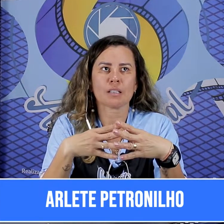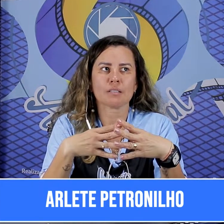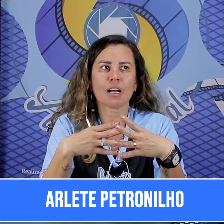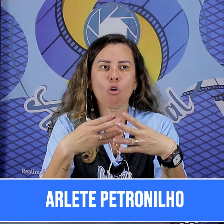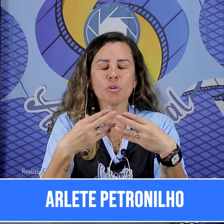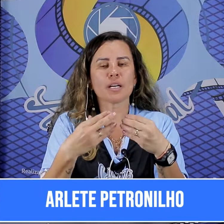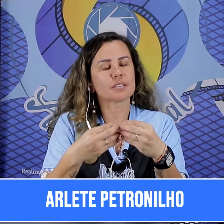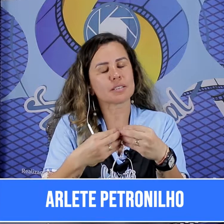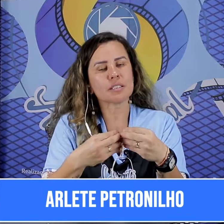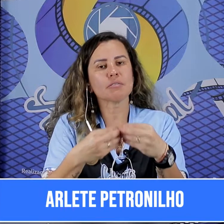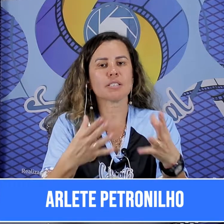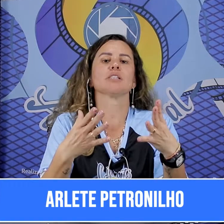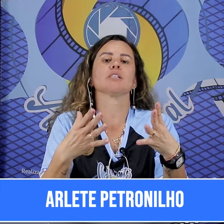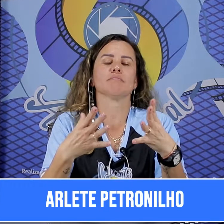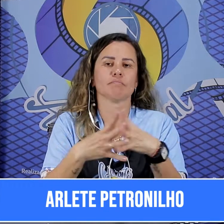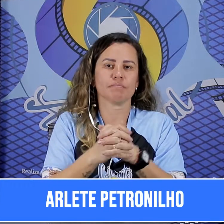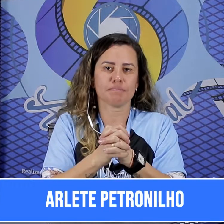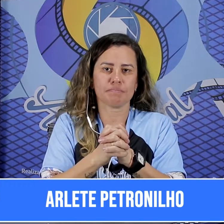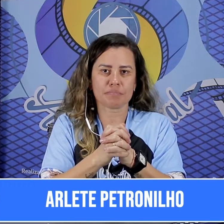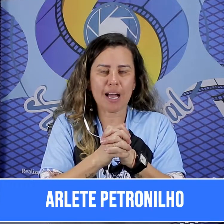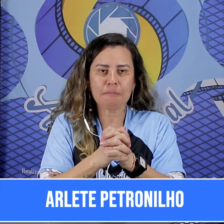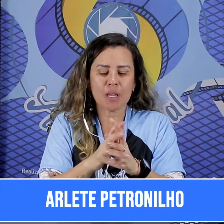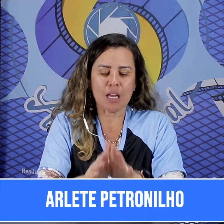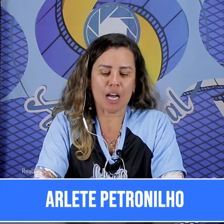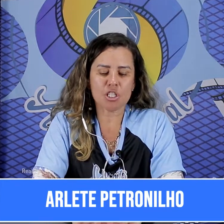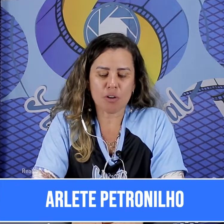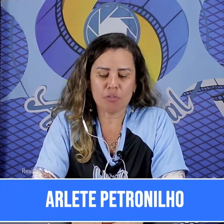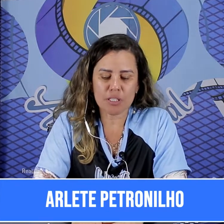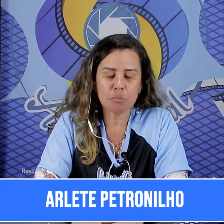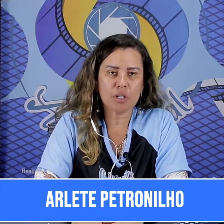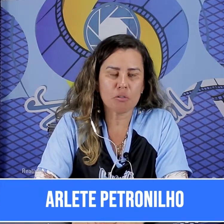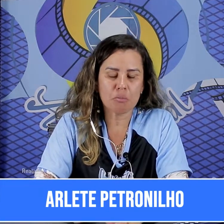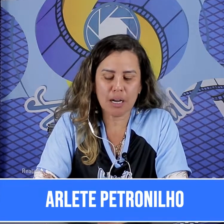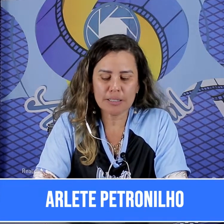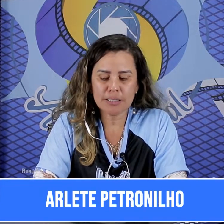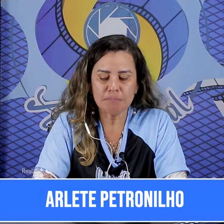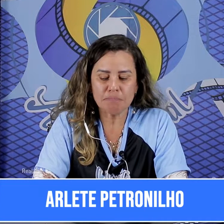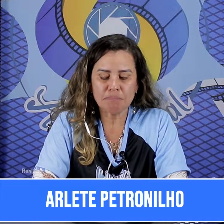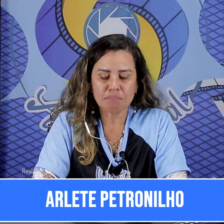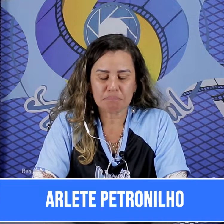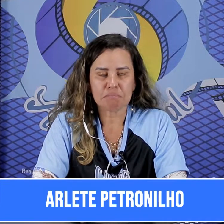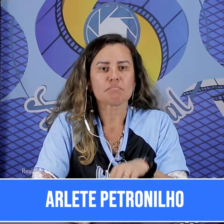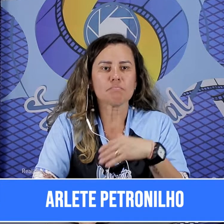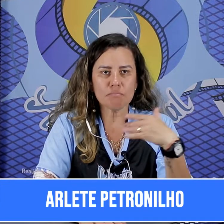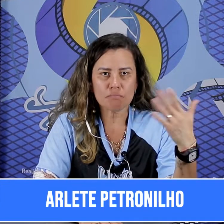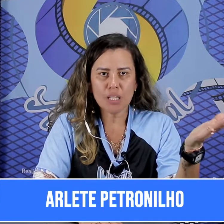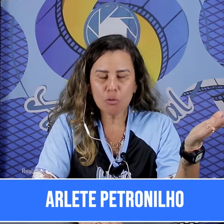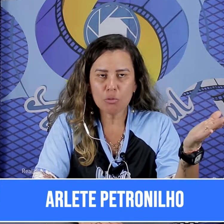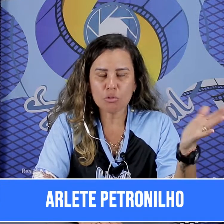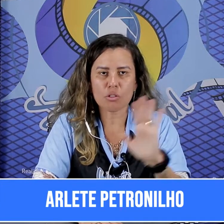na comunicação em si, tá? A gente vai conversar um pouquinho mais ao longo do nosso